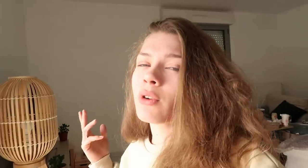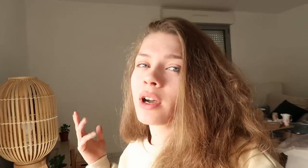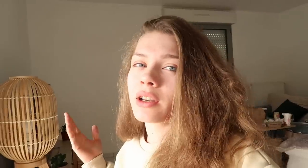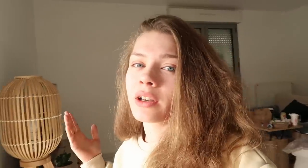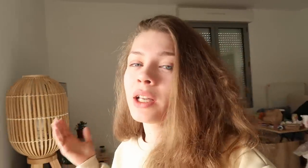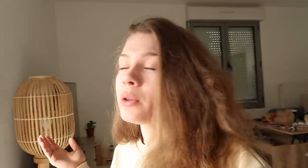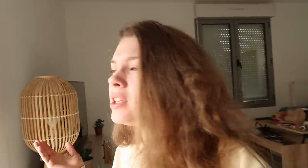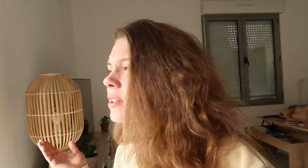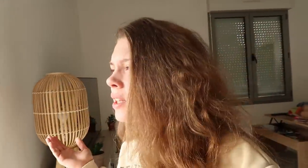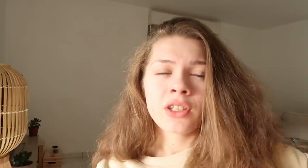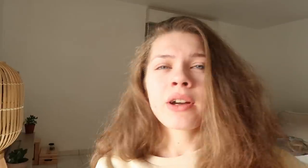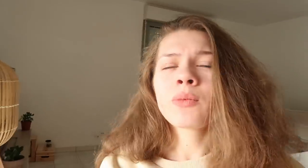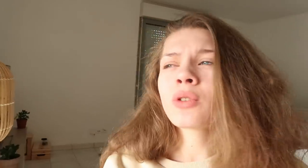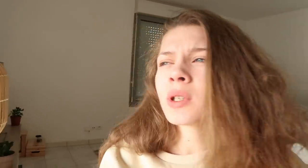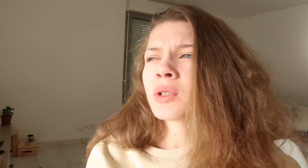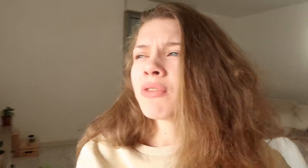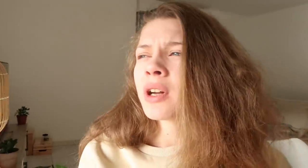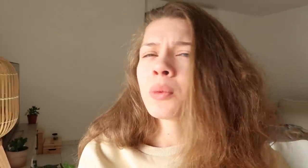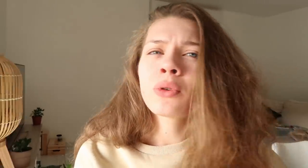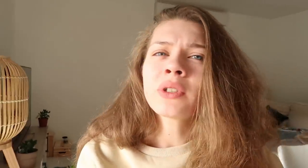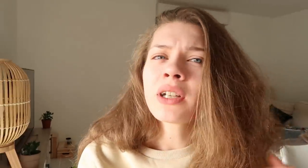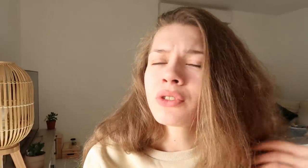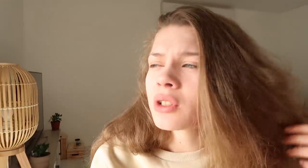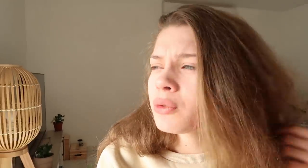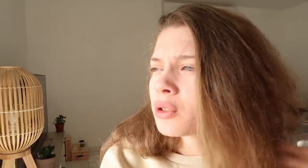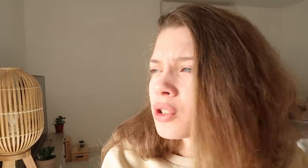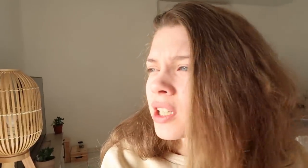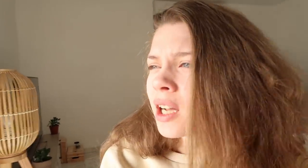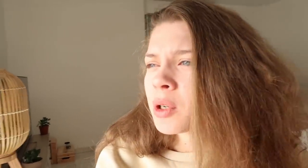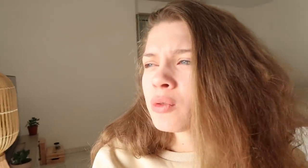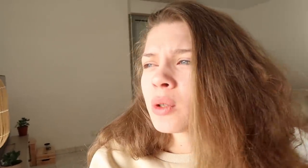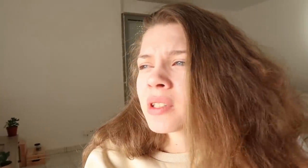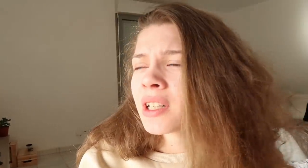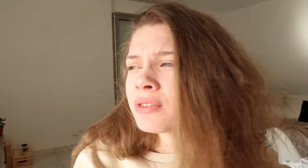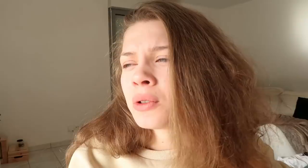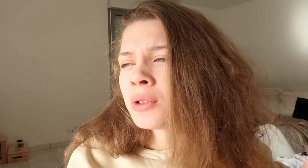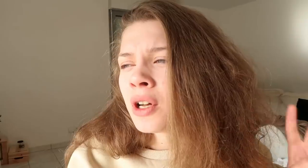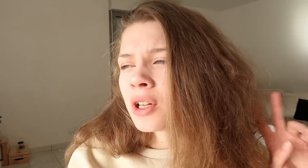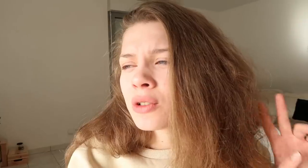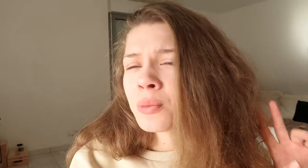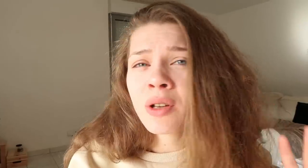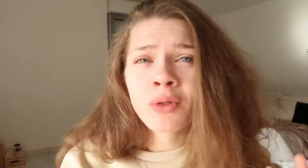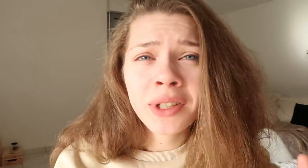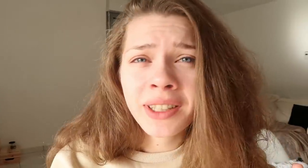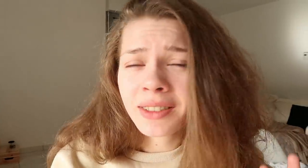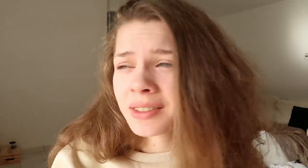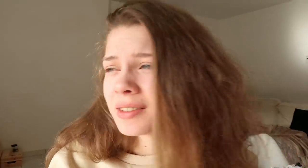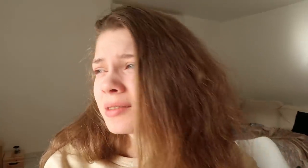voir Héloïse. J'ai quand même 2-3 trucs à faire pour le taf, genre il faut que je déclare mes revenus à l'URSSAF, que je paye mon loyer